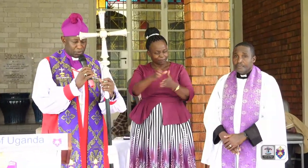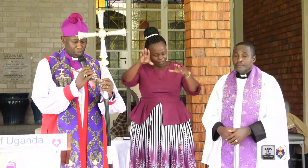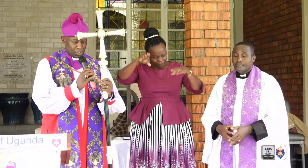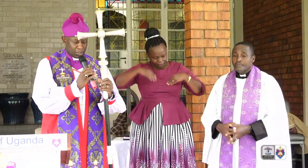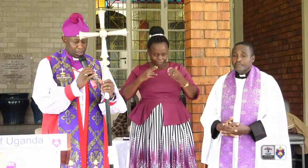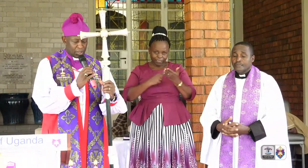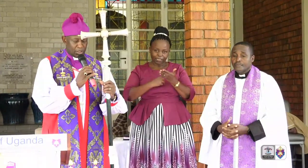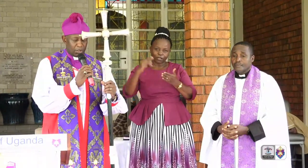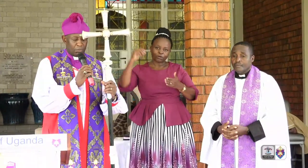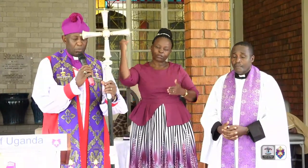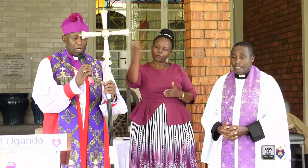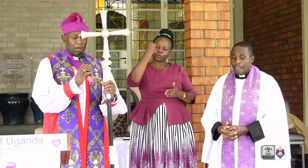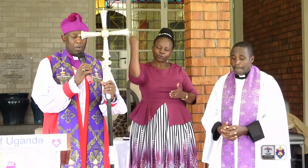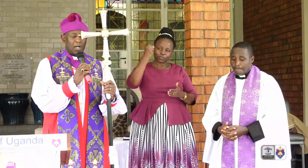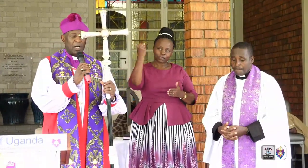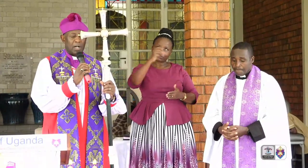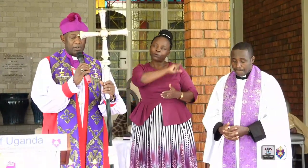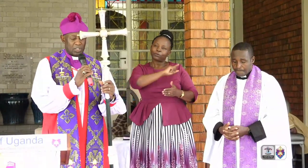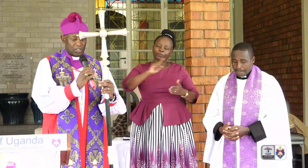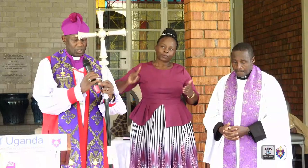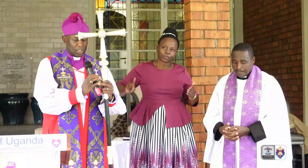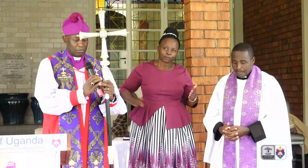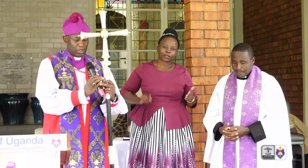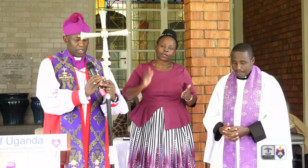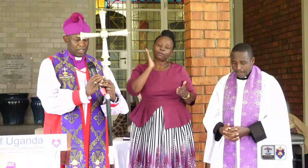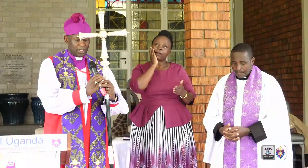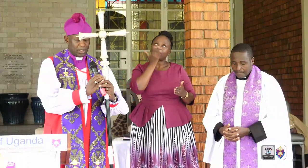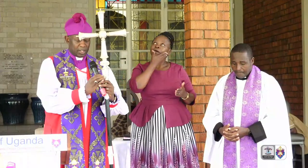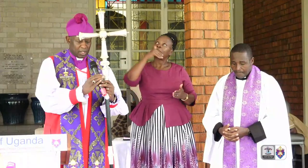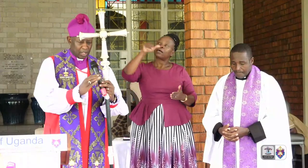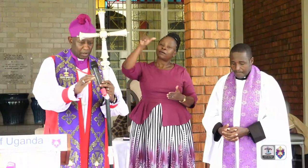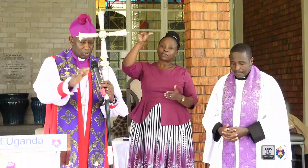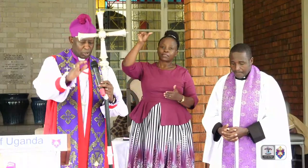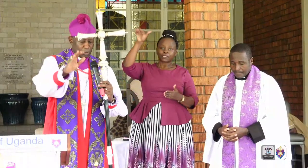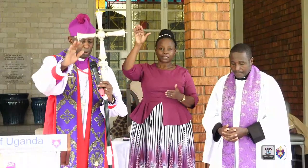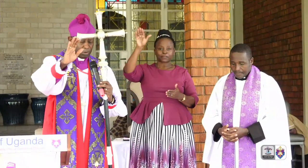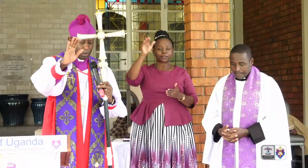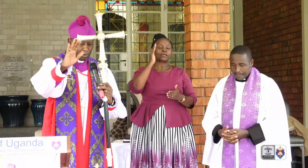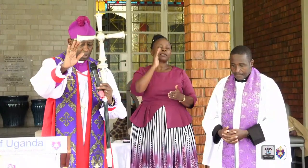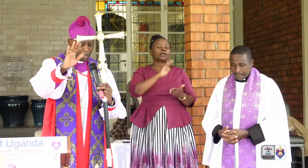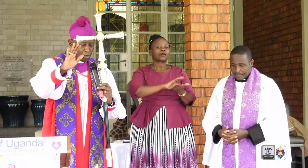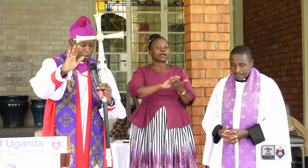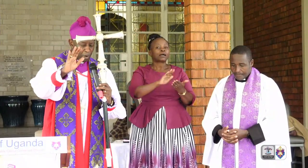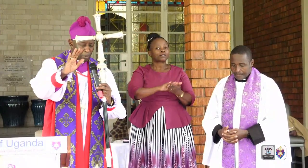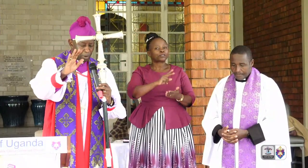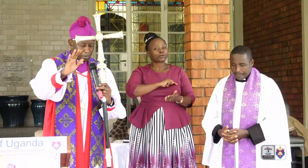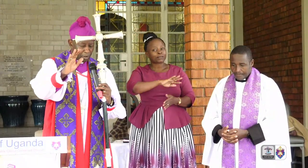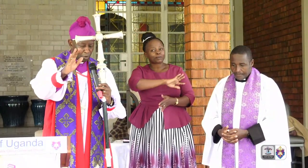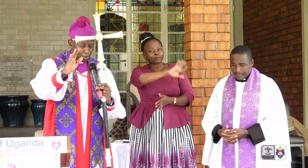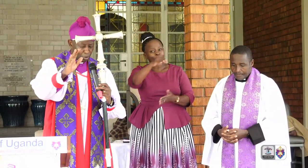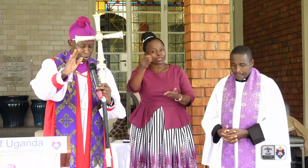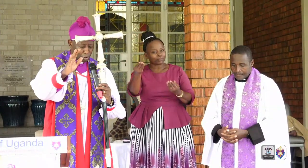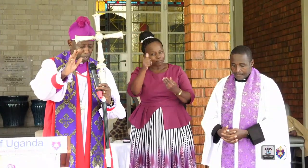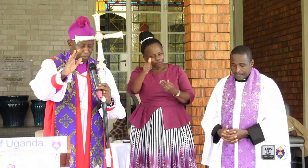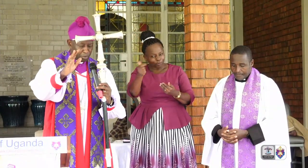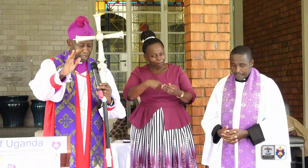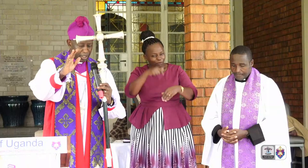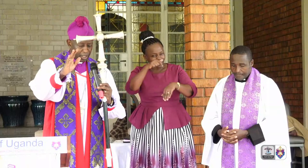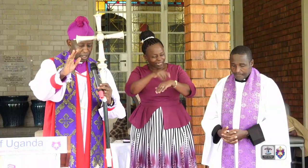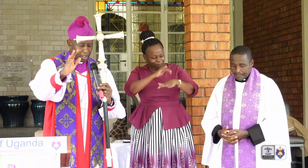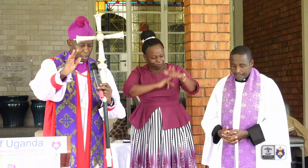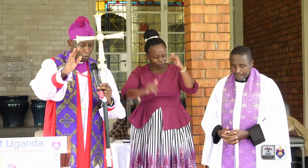y'entukuvu. Mukama abasaasire mmwe, abasonyiwe ebibi byammwe byonna, buli omu amuwe ebbanga okulongoosa obulamu